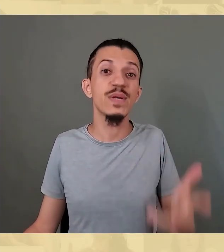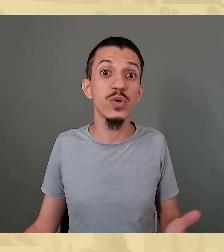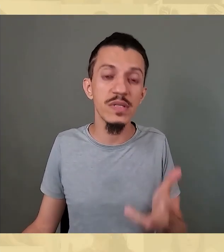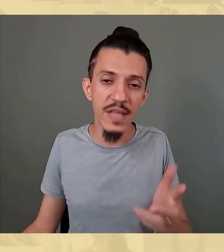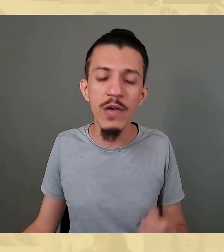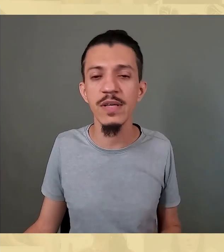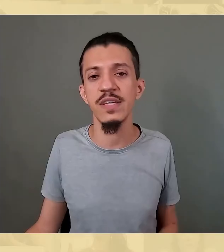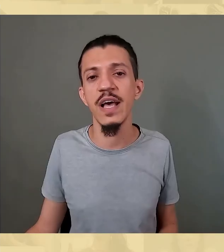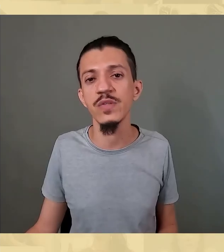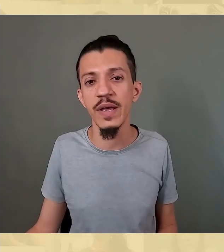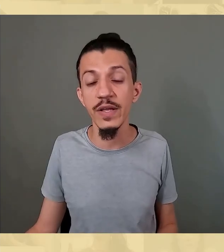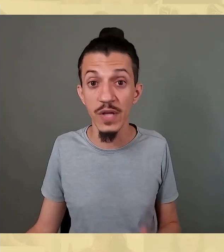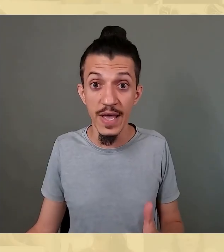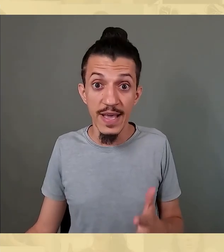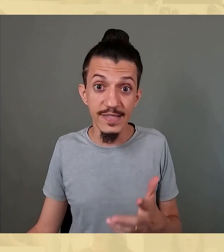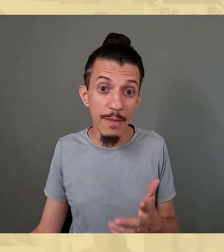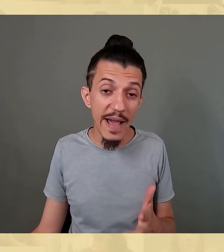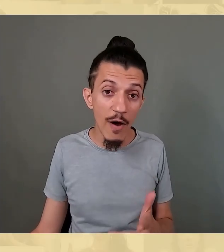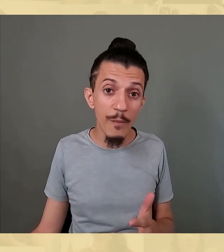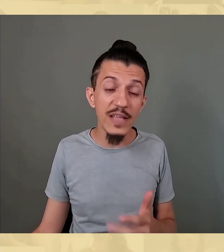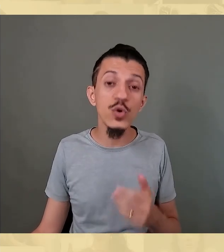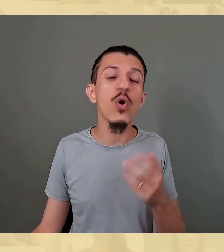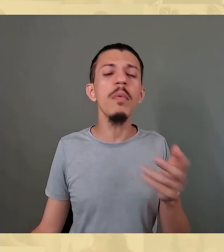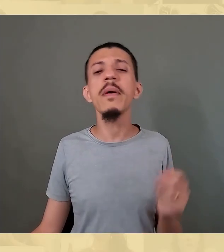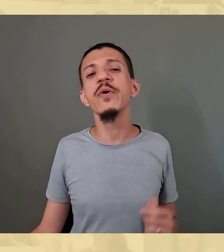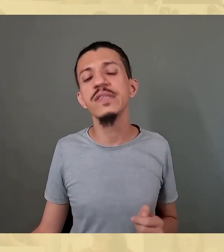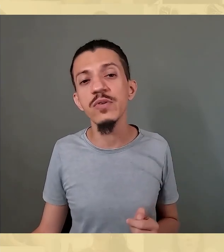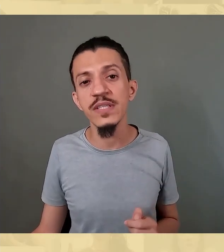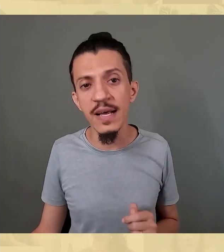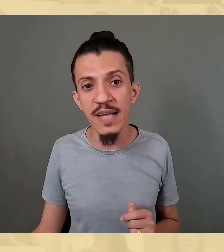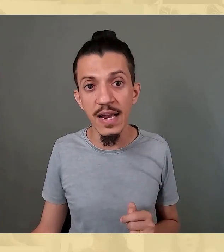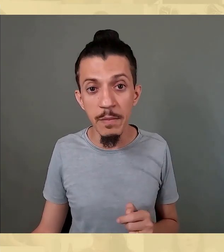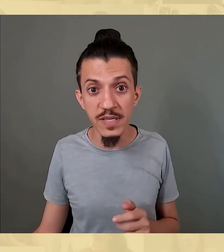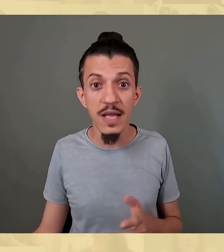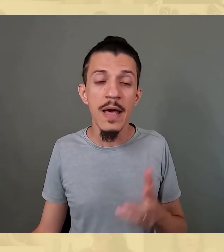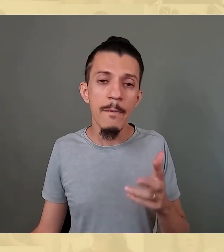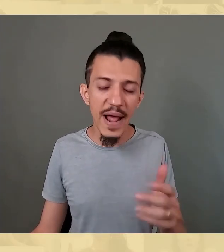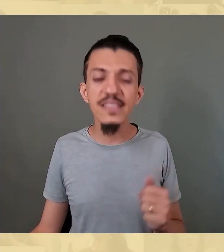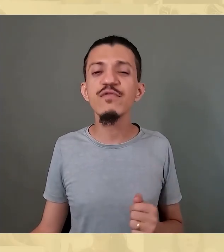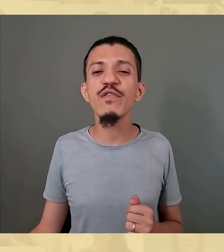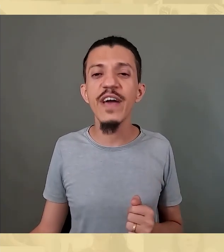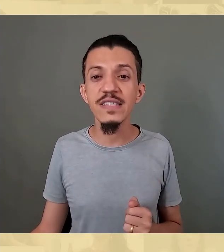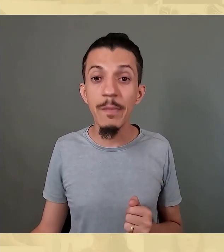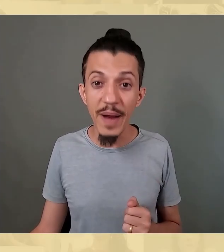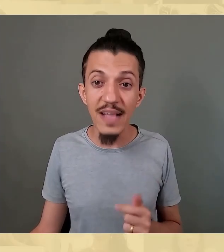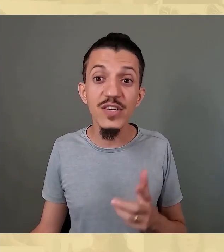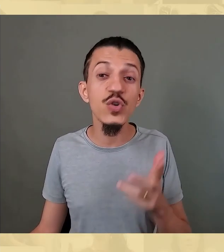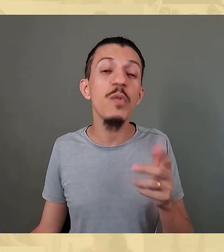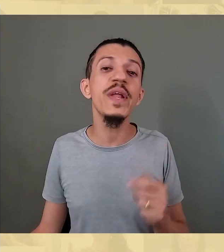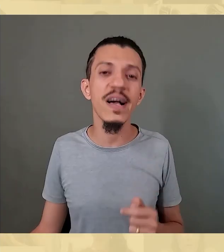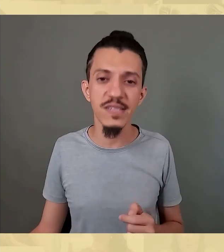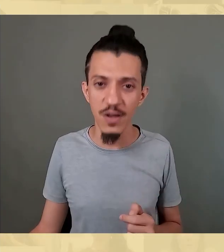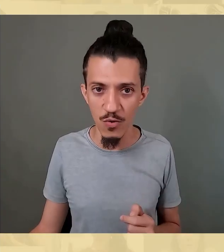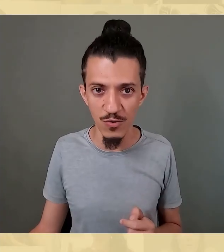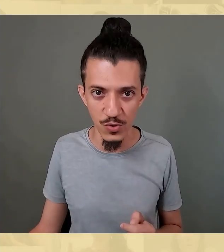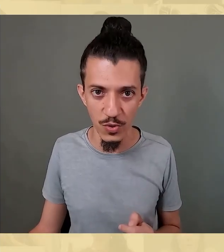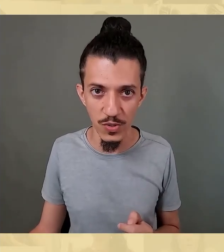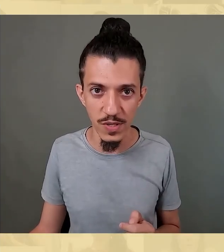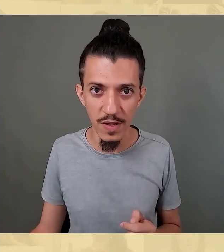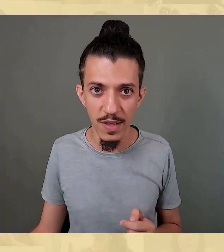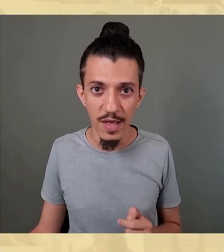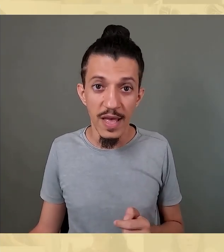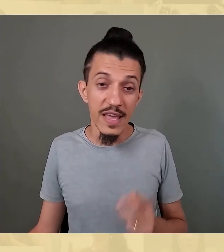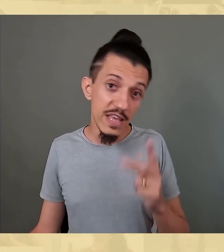mais pessoas tenham acesso a isso e saibam realmente como memorizar os sinais da Libras para desenvolver essa prática de comunicação com